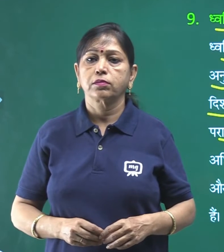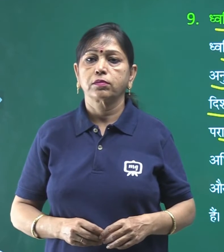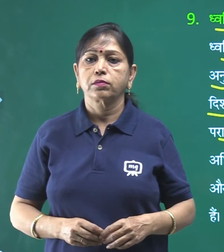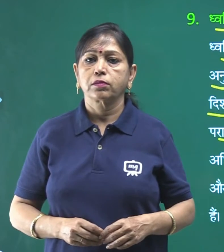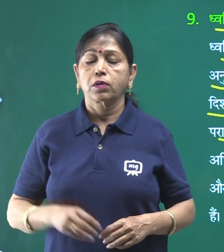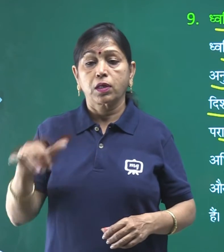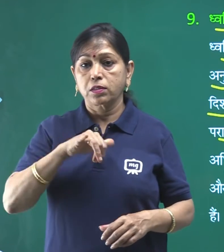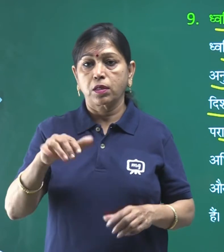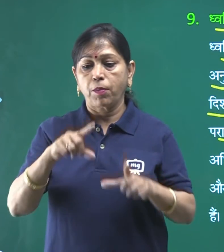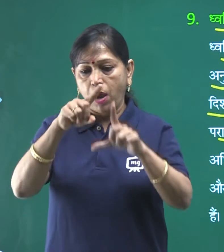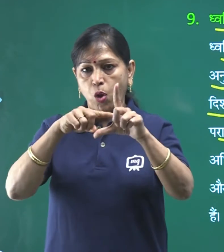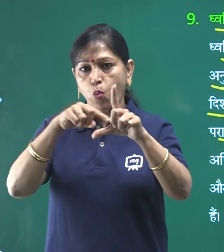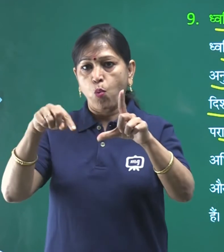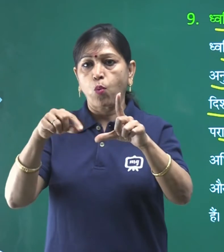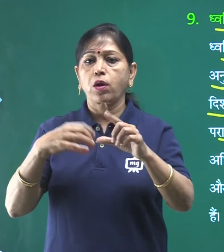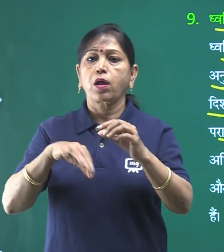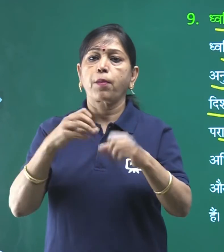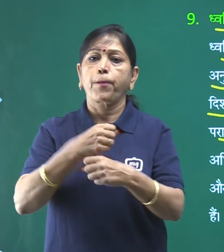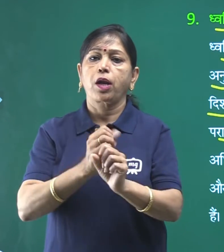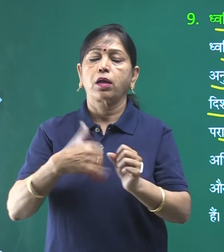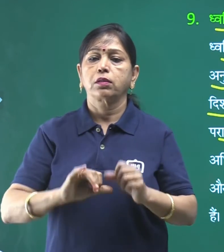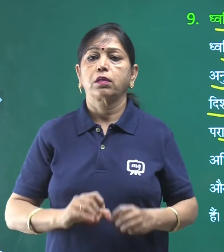समान कोण बनाते हैं